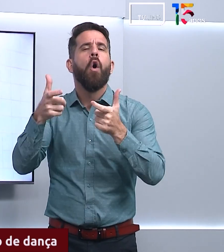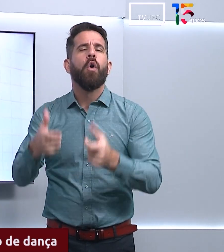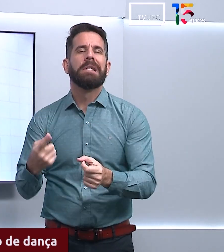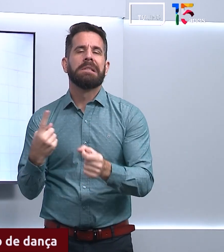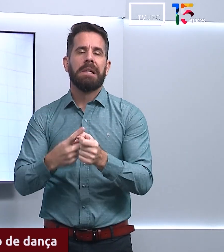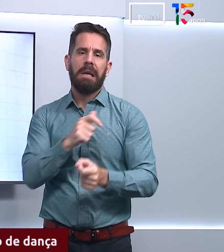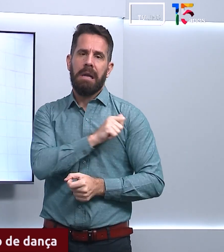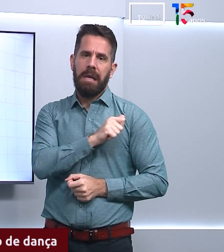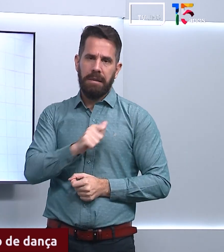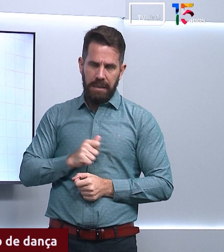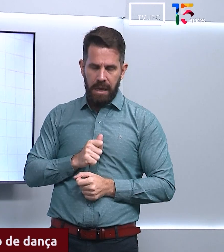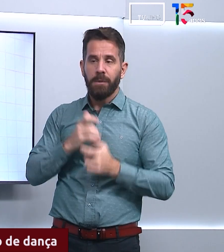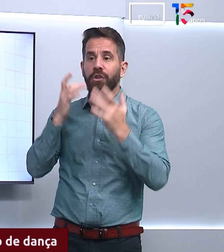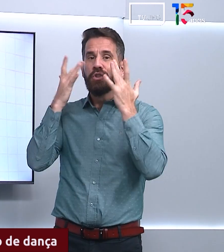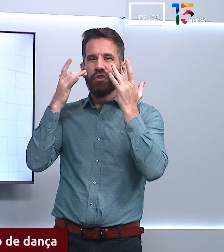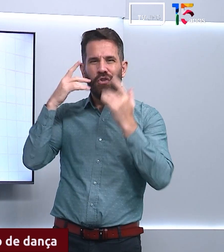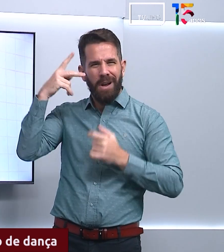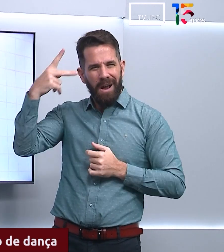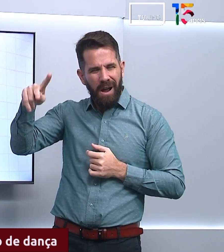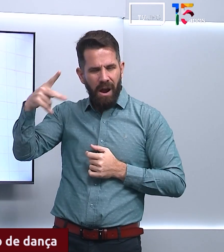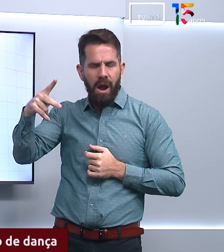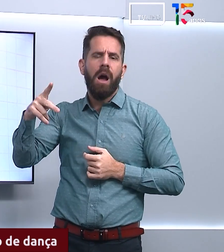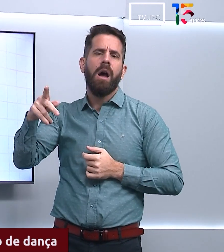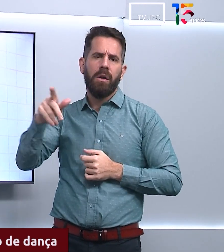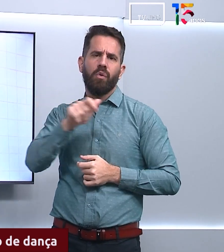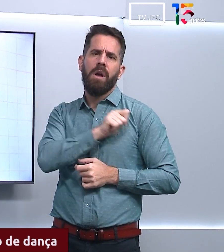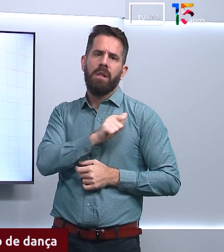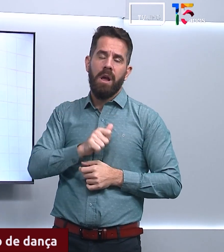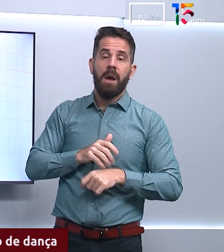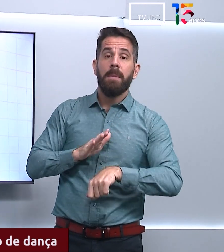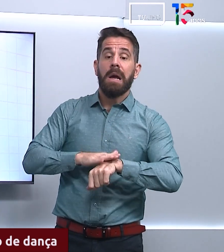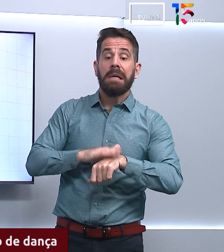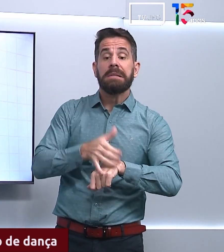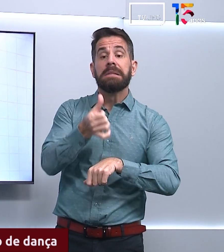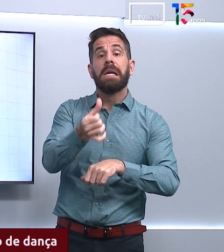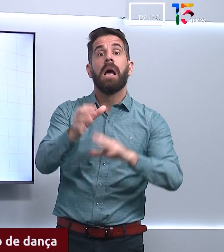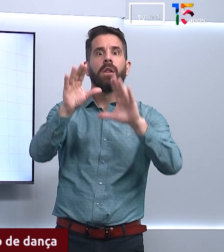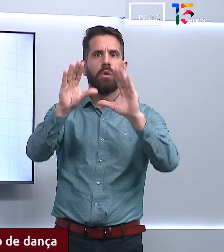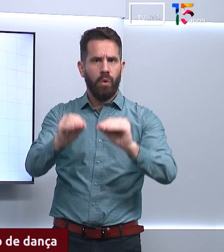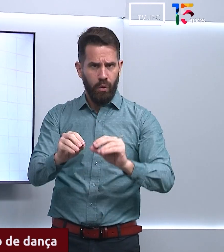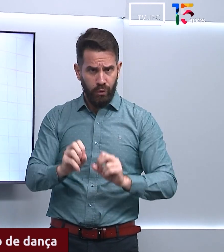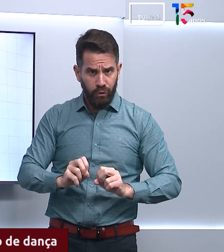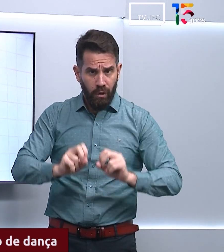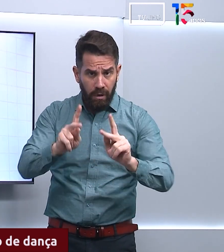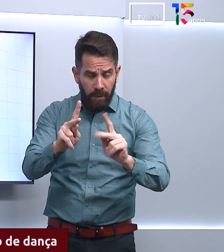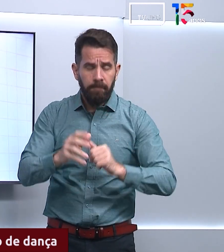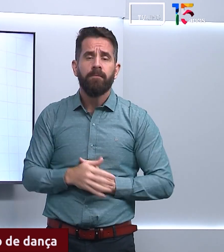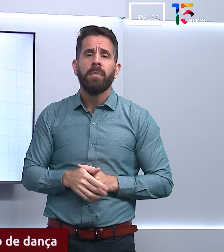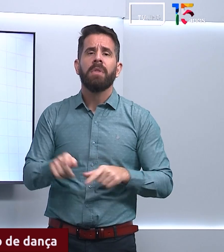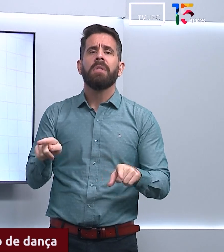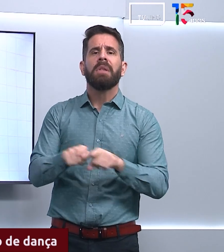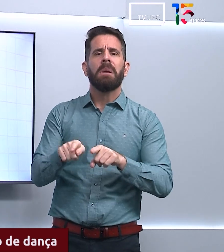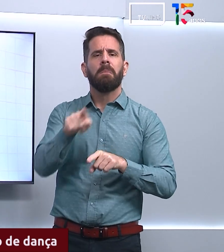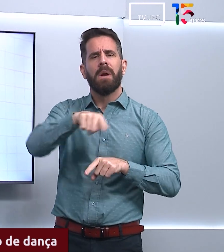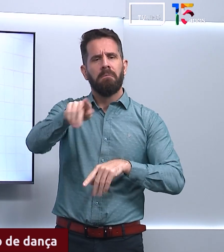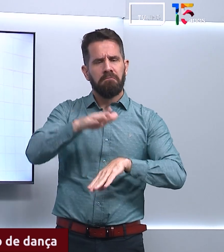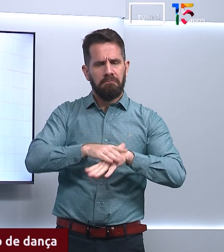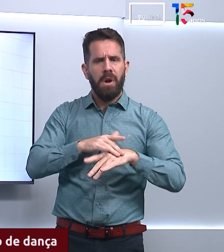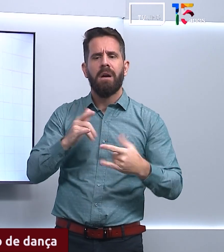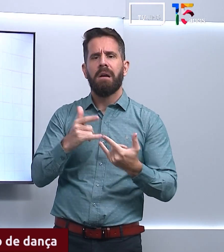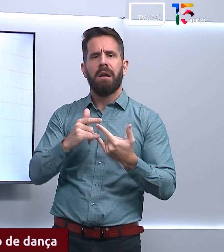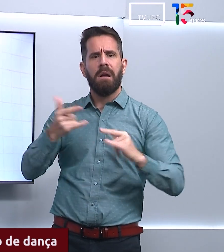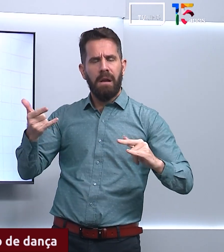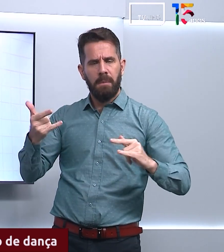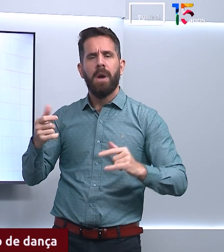no teatro municipal da cidade a partir das 6 horas da noite tá bom E aí você Pode garantir o seu ingresso na